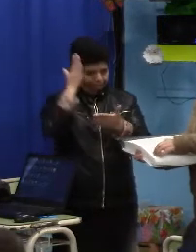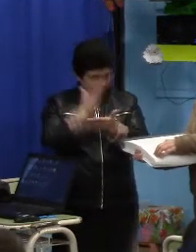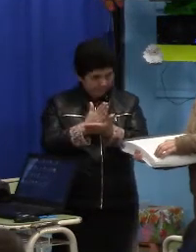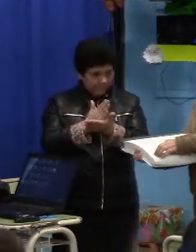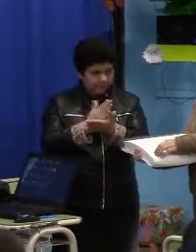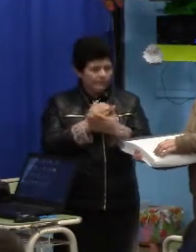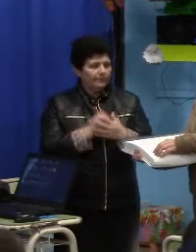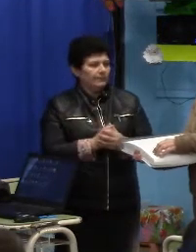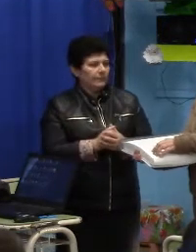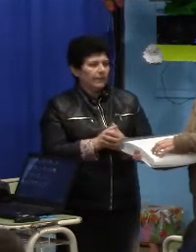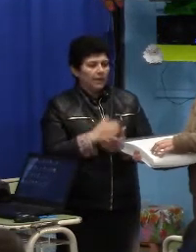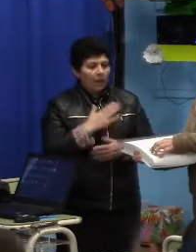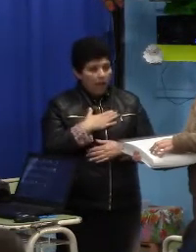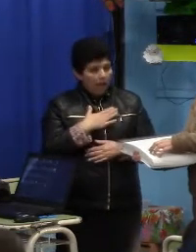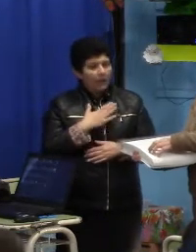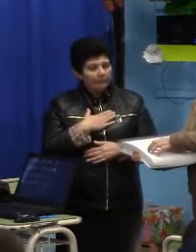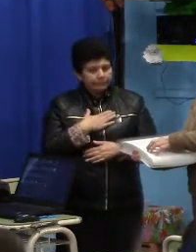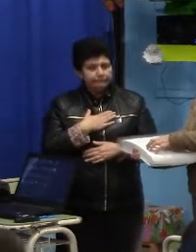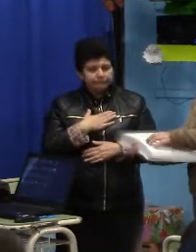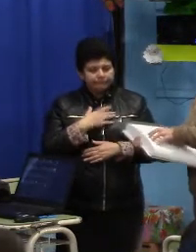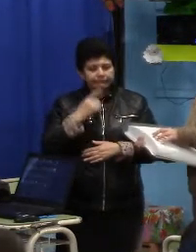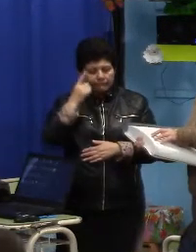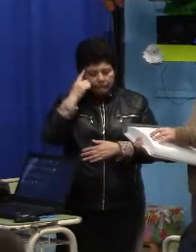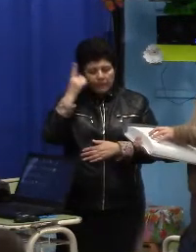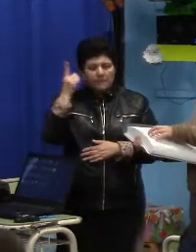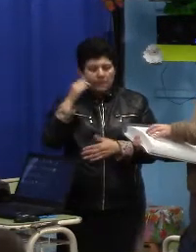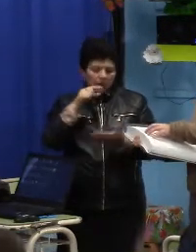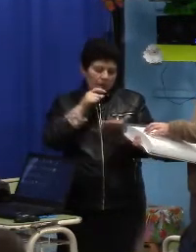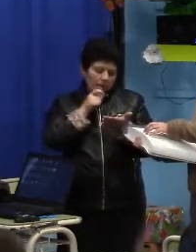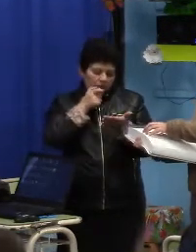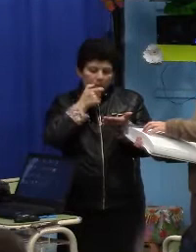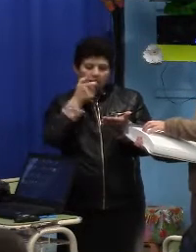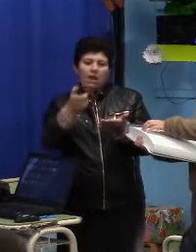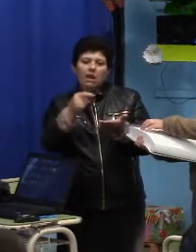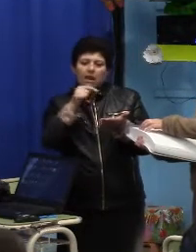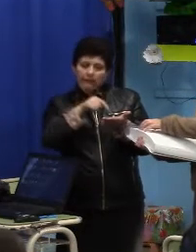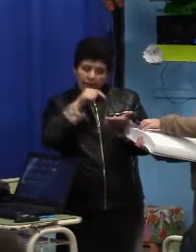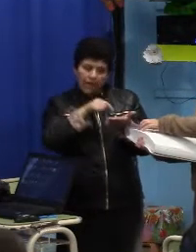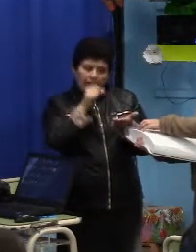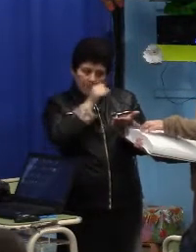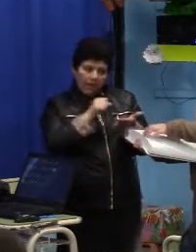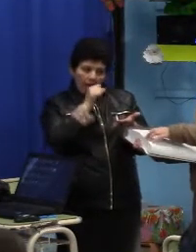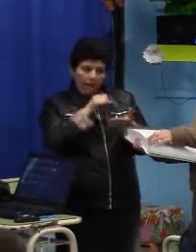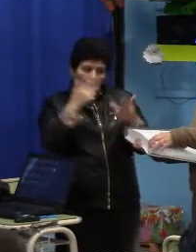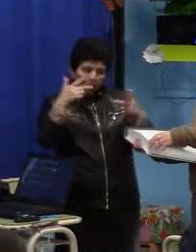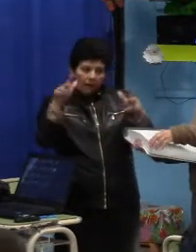buena poder reflexionar en las palabras del himno.